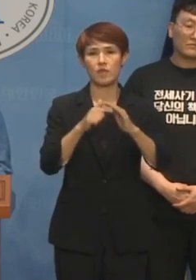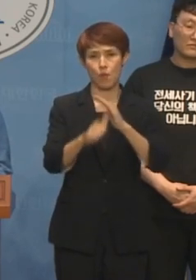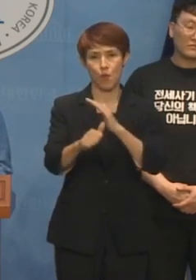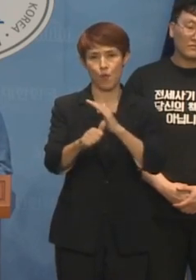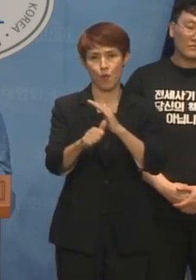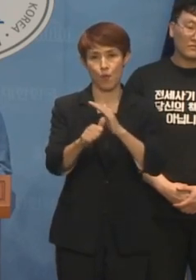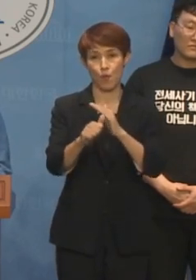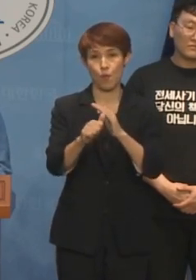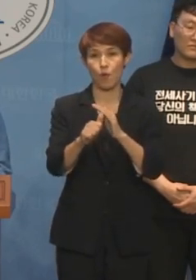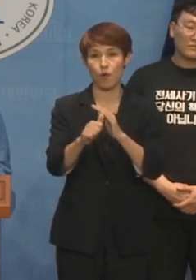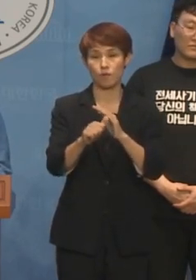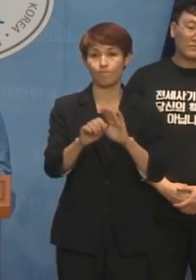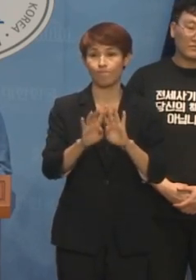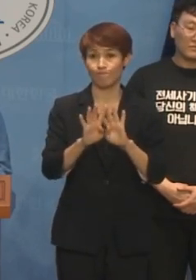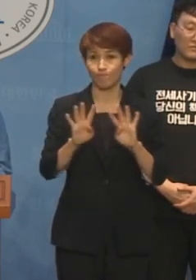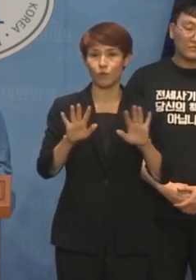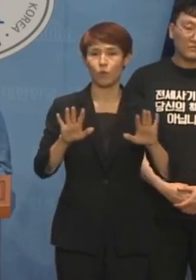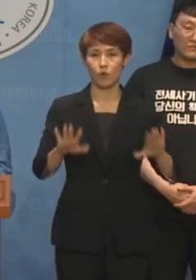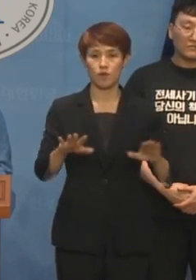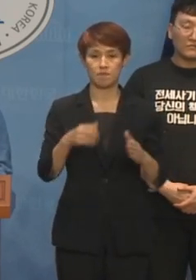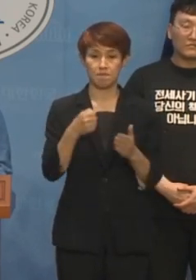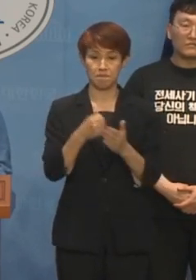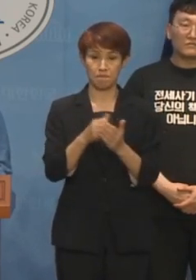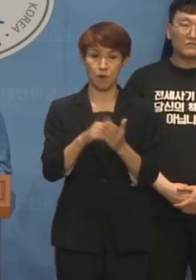대표단이 오늘 결정과 이후